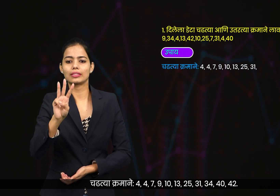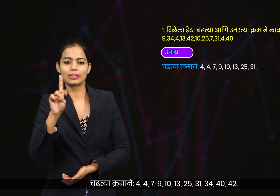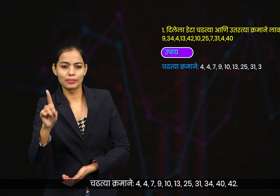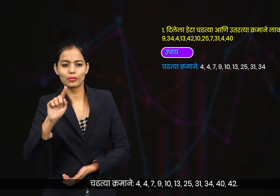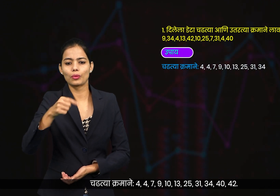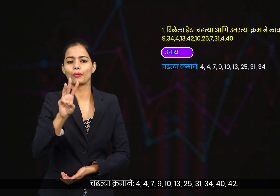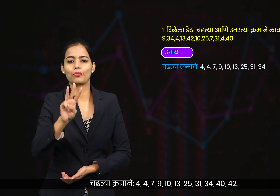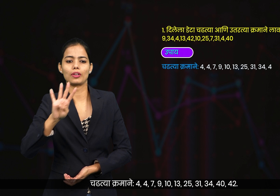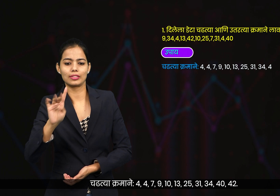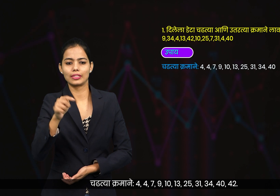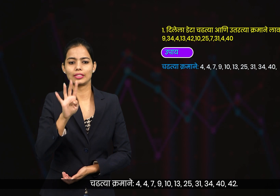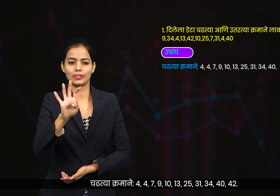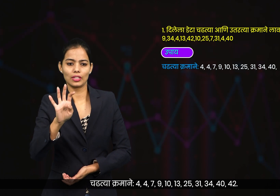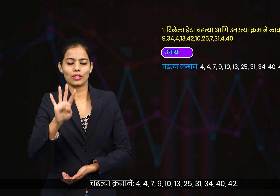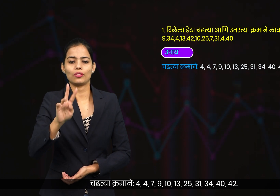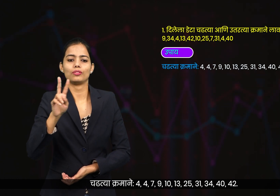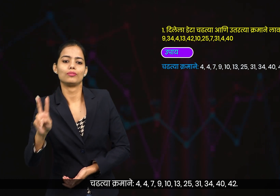31, 34, 40, 42।